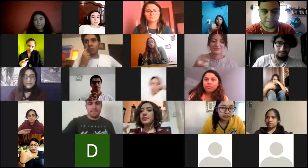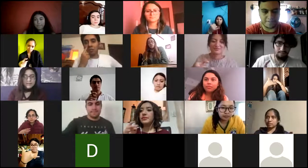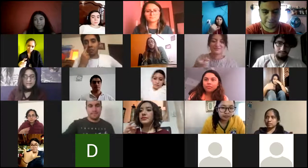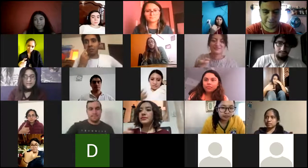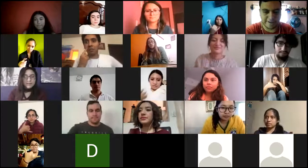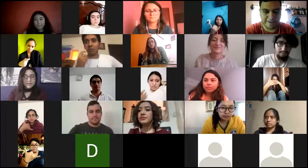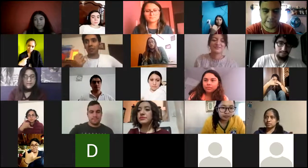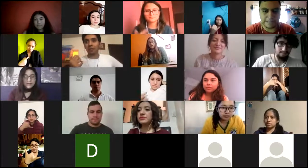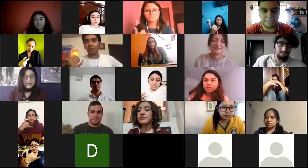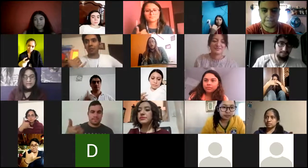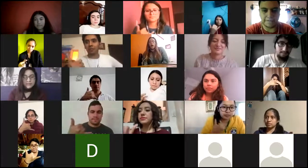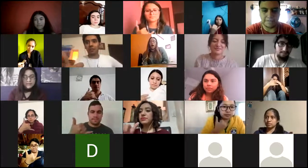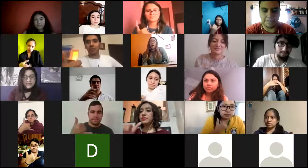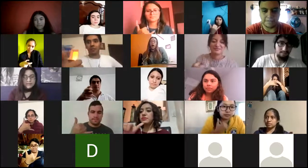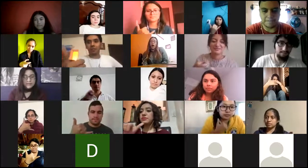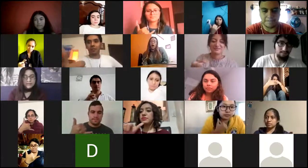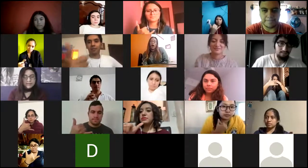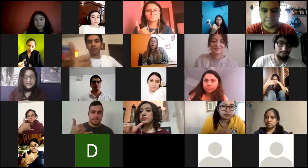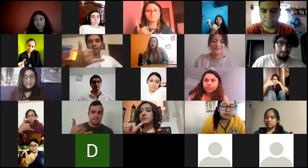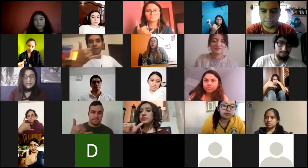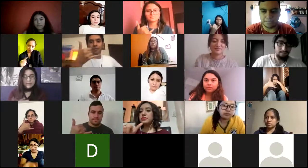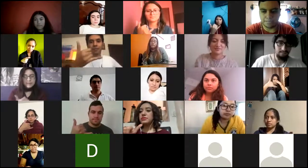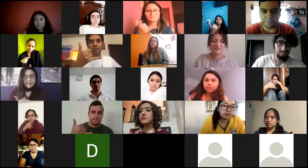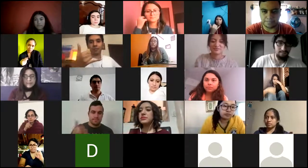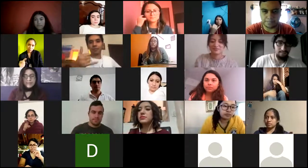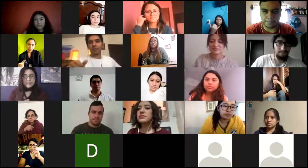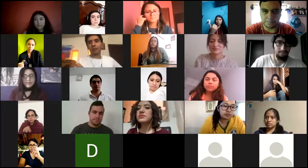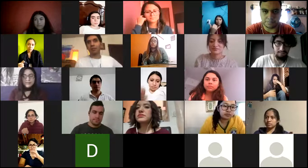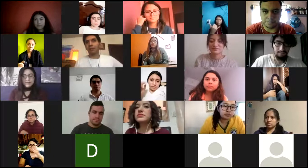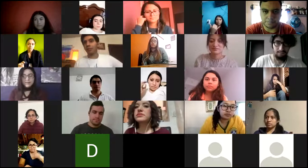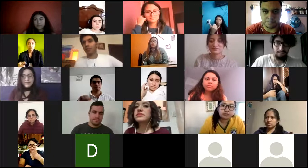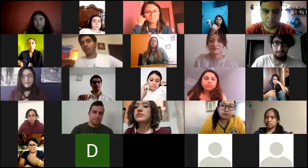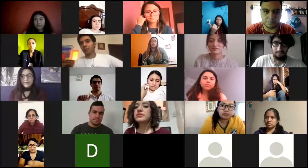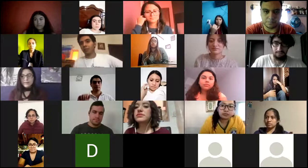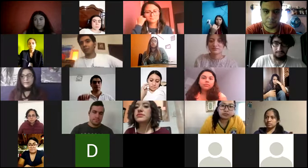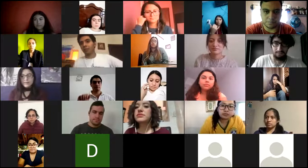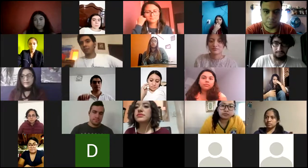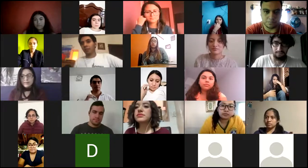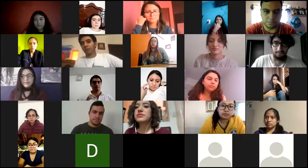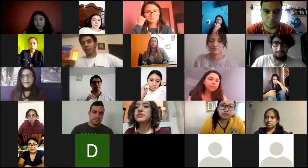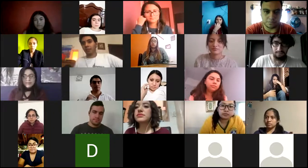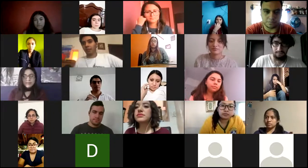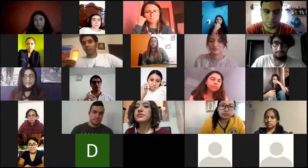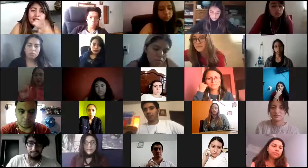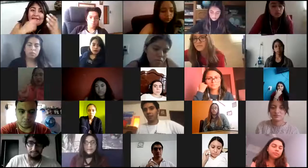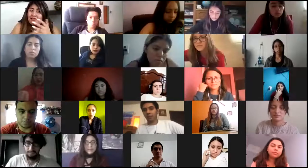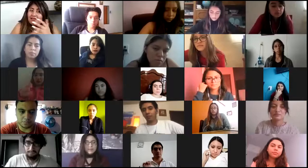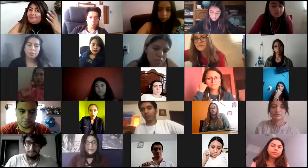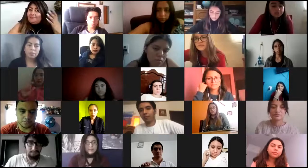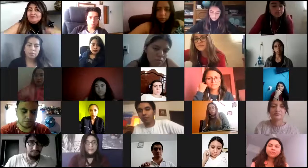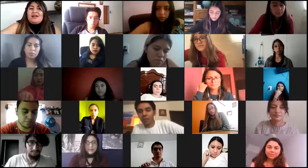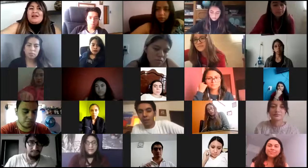somos. Como la seña de dinero. Chicos, tenemos que terminar la clase porque ya comienza nuestra otra clase y si no vamos a empezar tarde